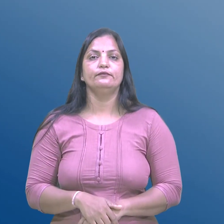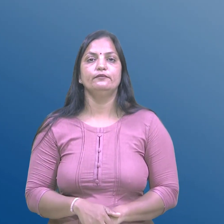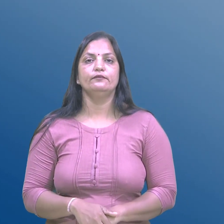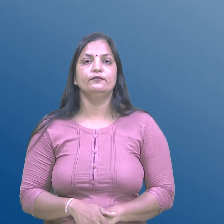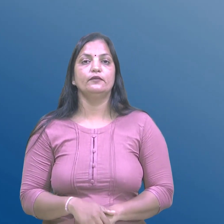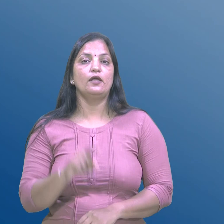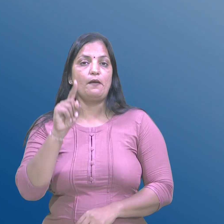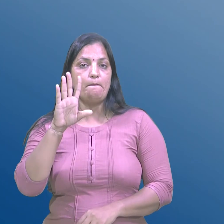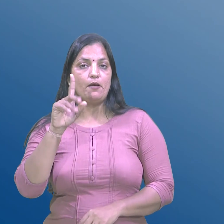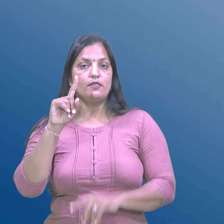15માનું પહેલું,